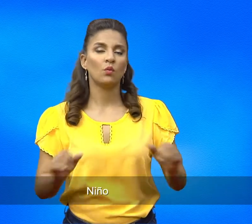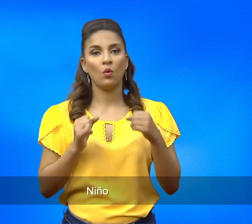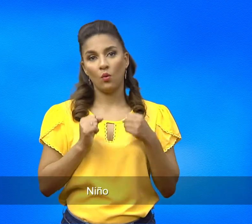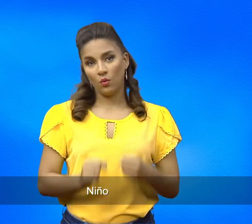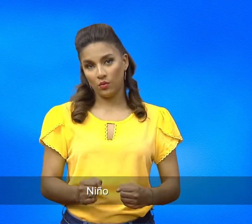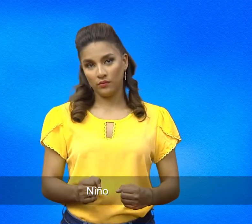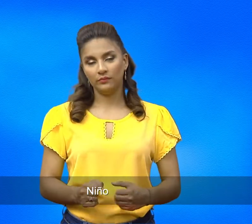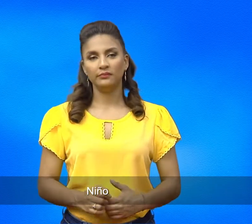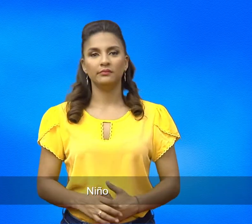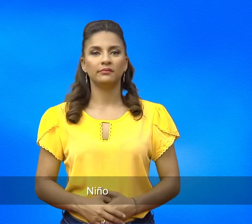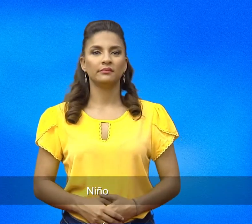niño